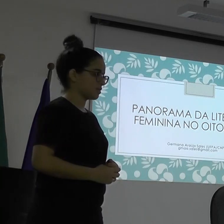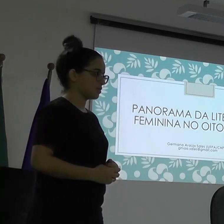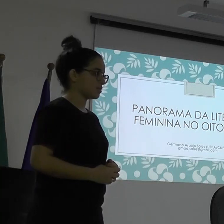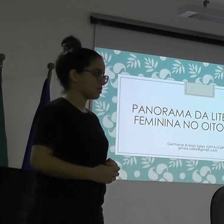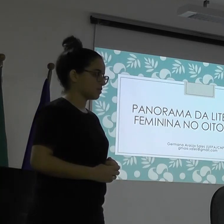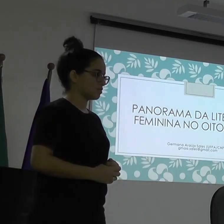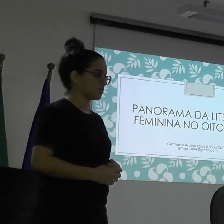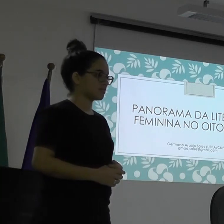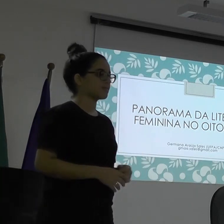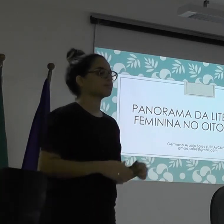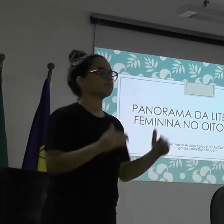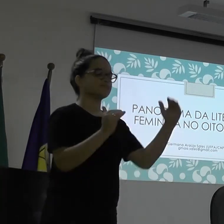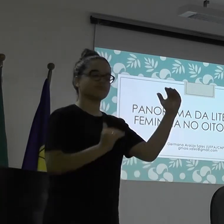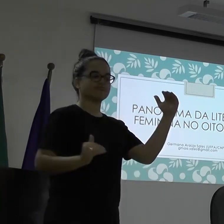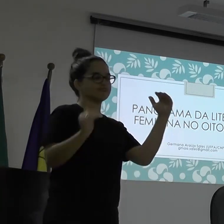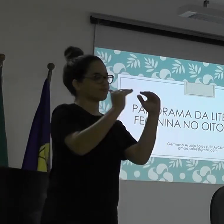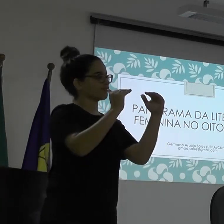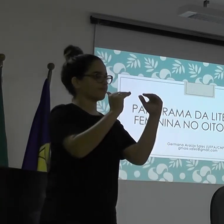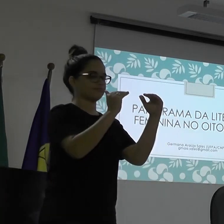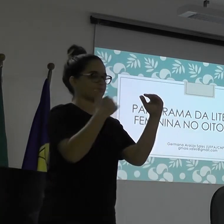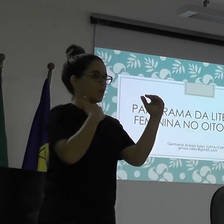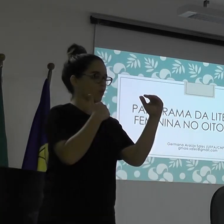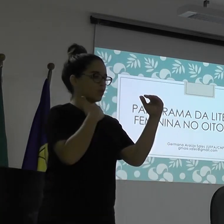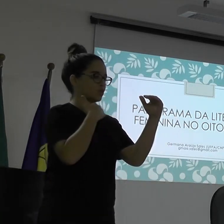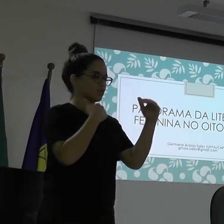Para não se corresponder.